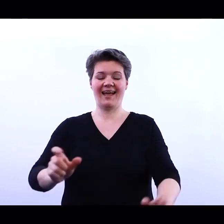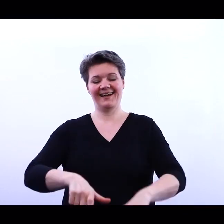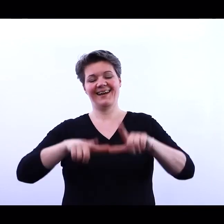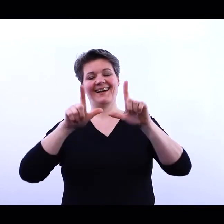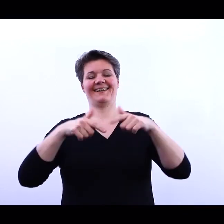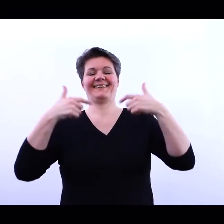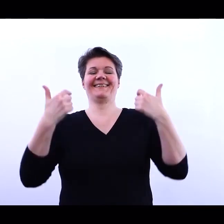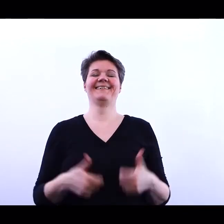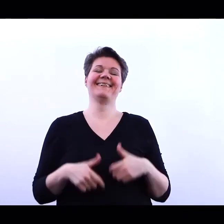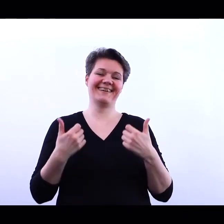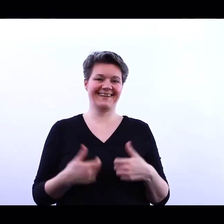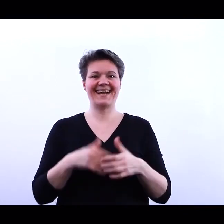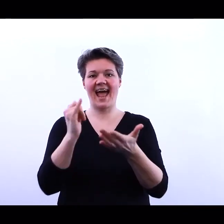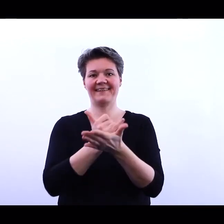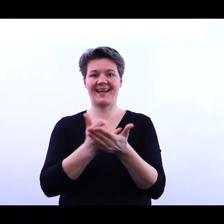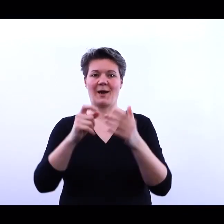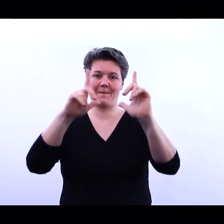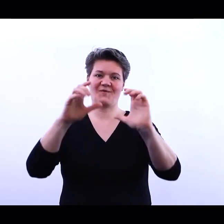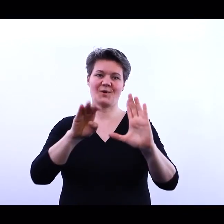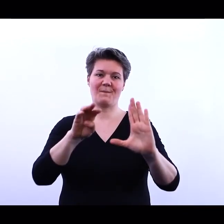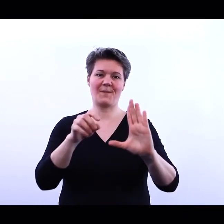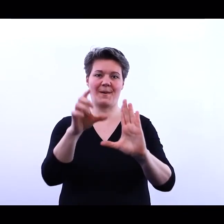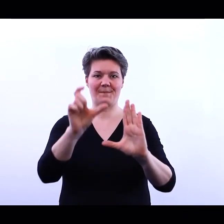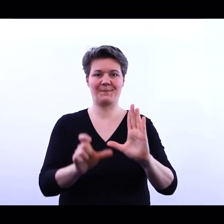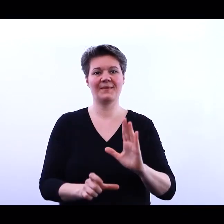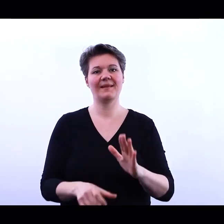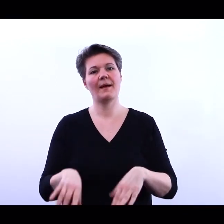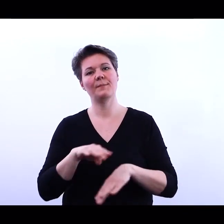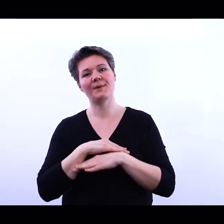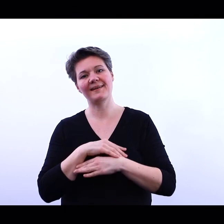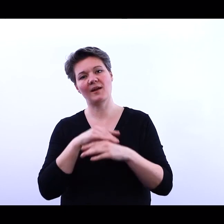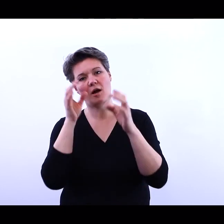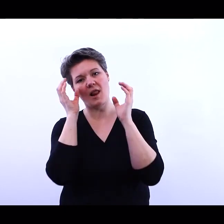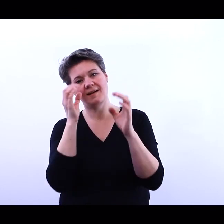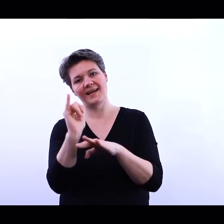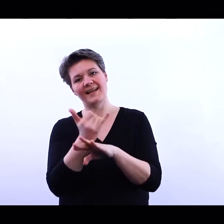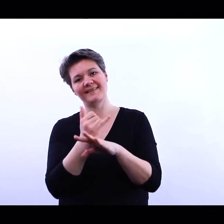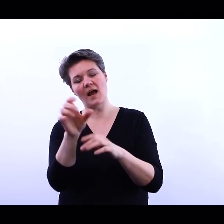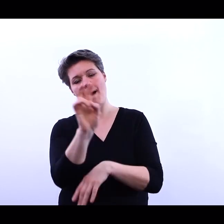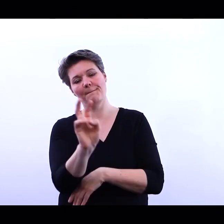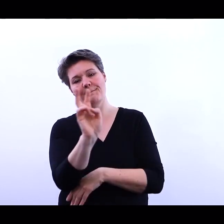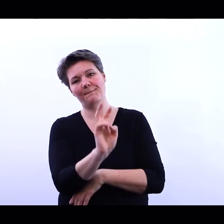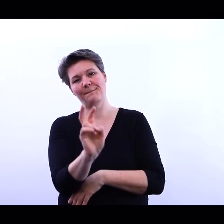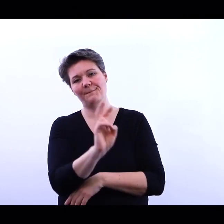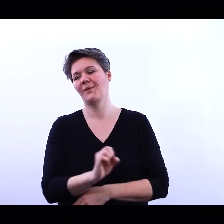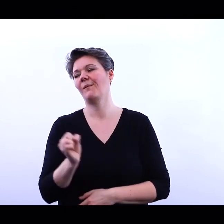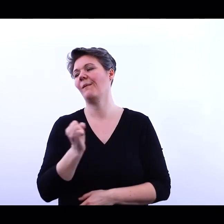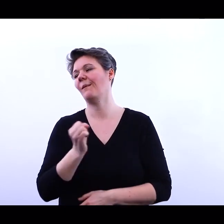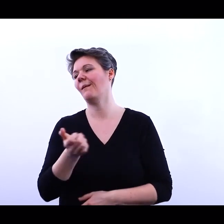it's hard. And to, you know, lay in bed and watch some good Instagram memes, it just feels so